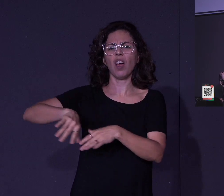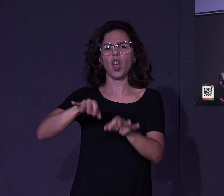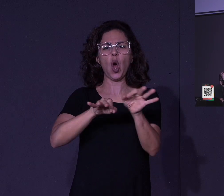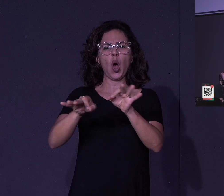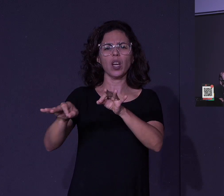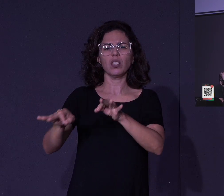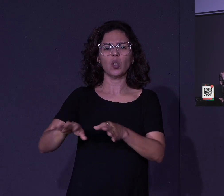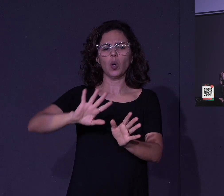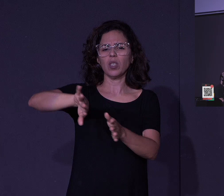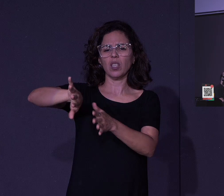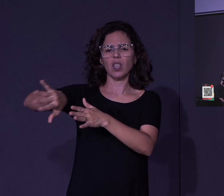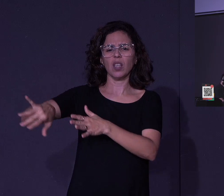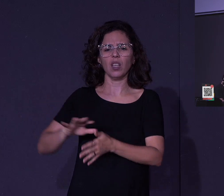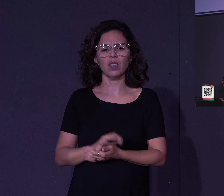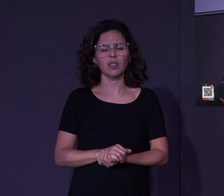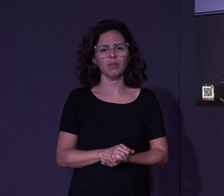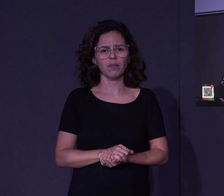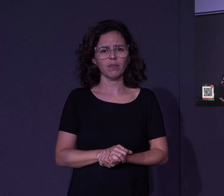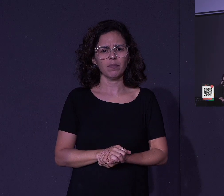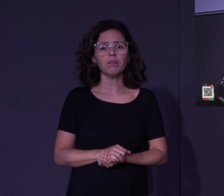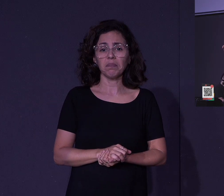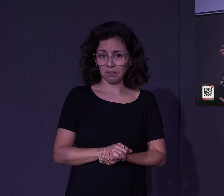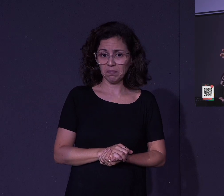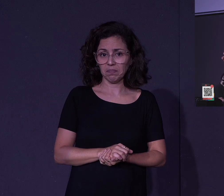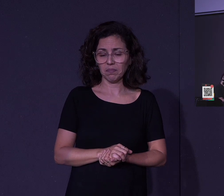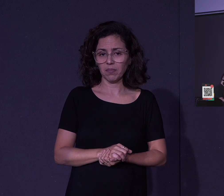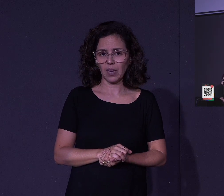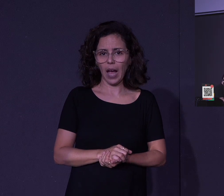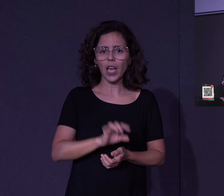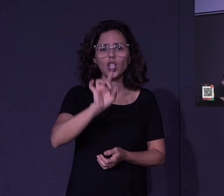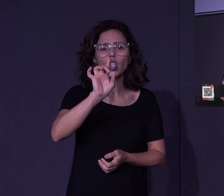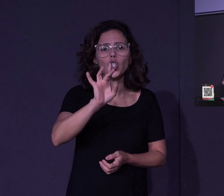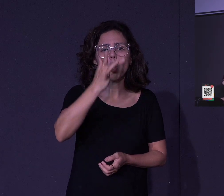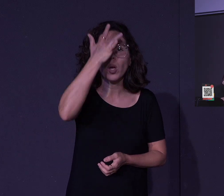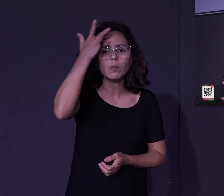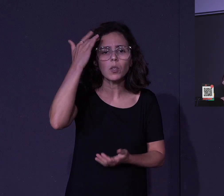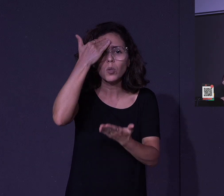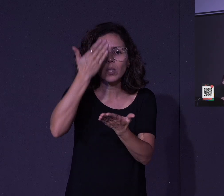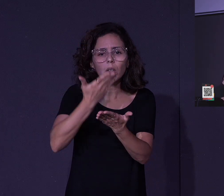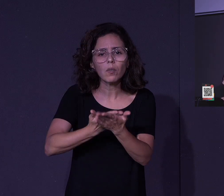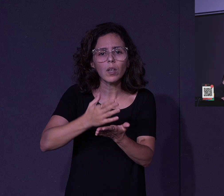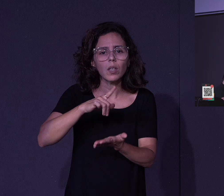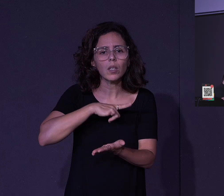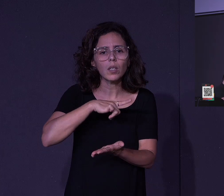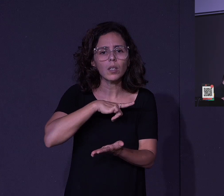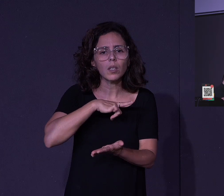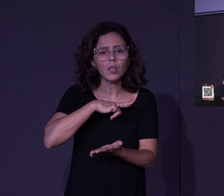E só na frente daqueles que criam, Talita cumi,